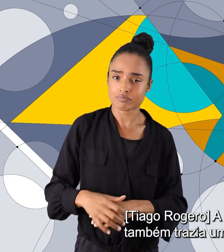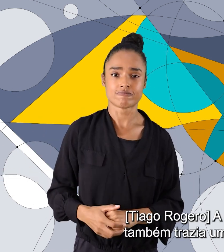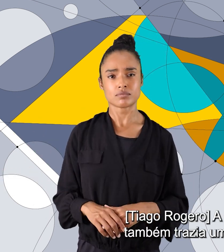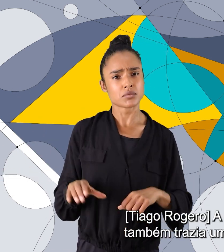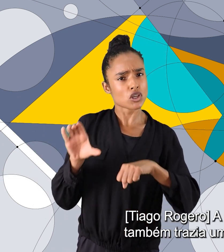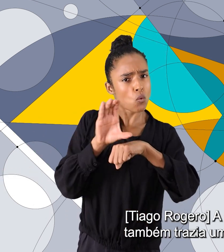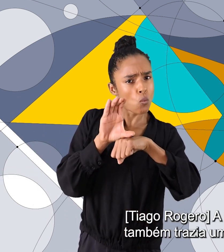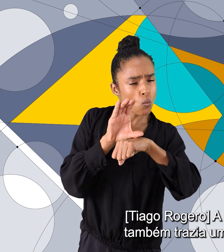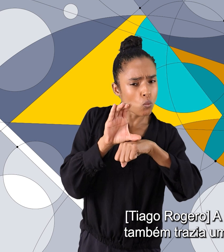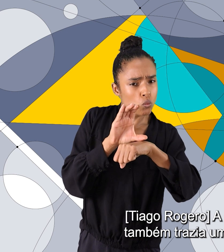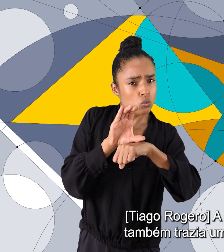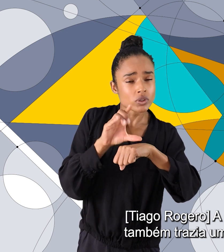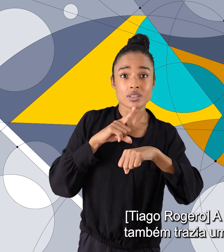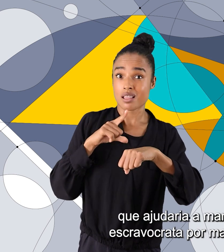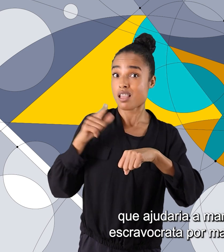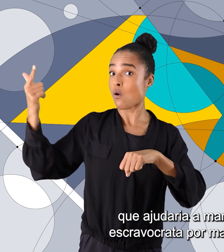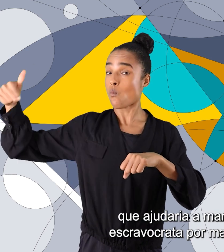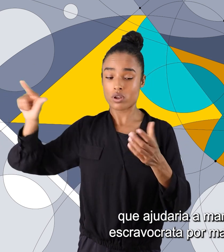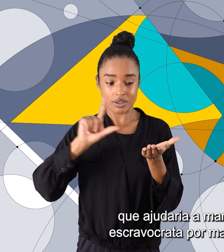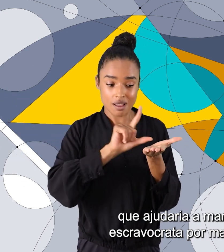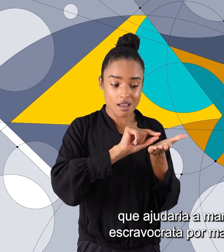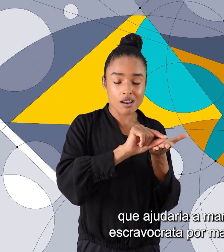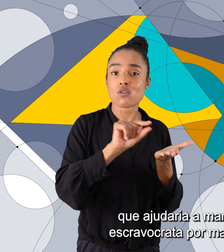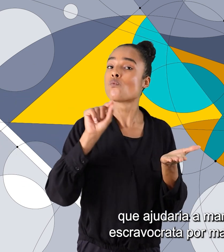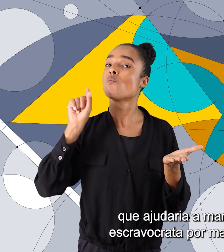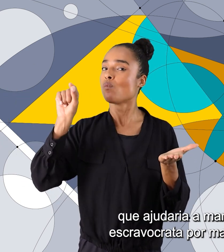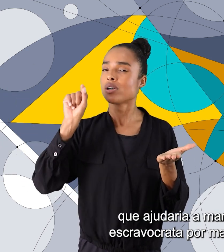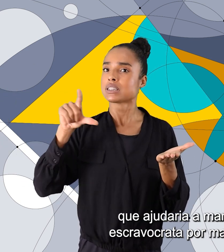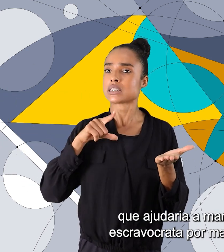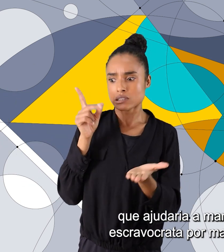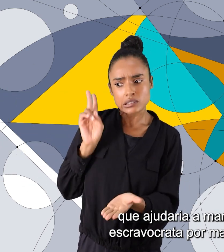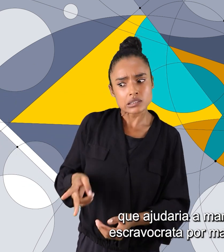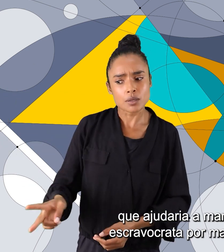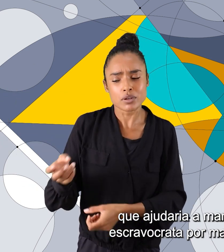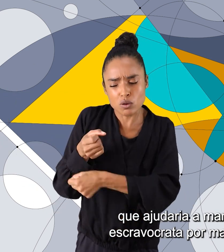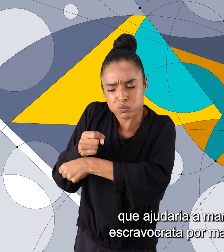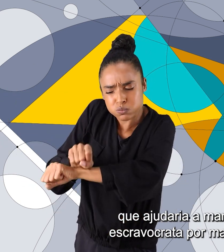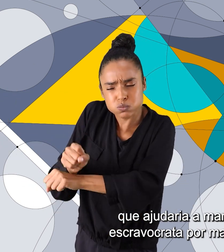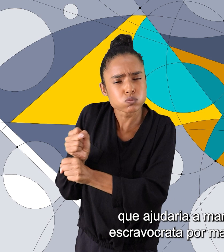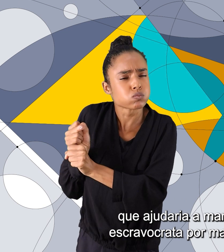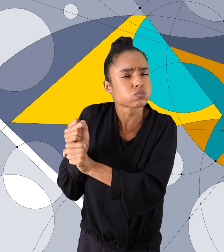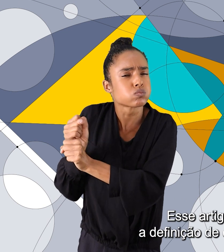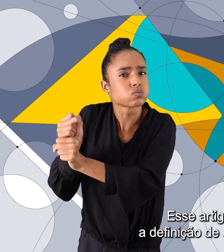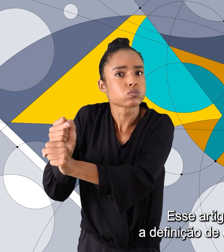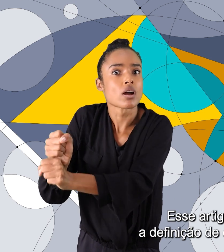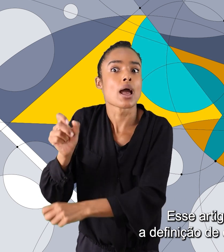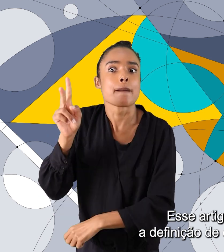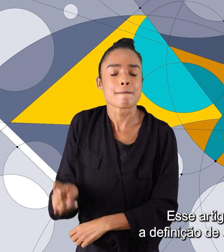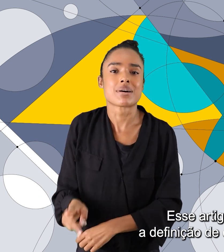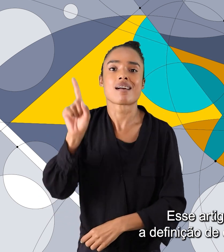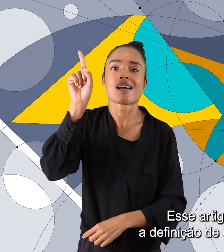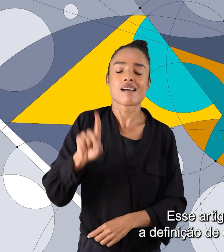A Constituição também trazia um outro artigo que ajudaria a manter o sistema escravocrata por mais tanto tempo. Esse artigo